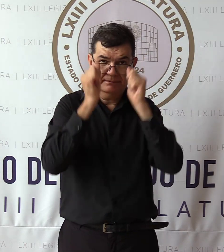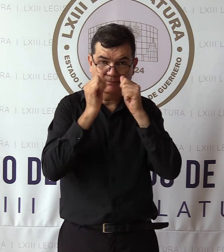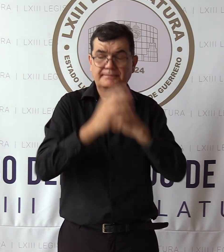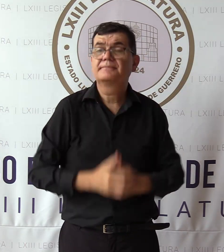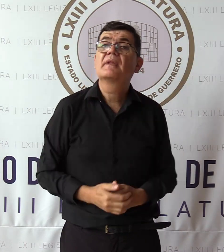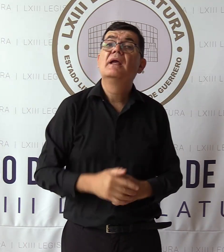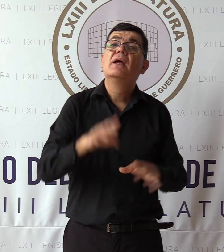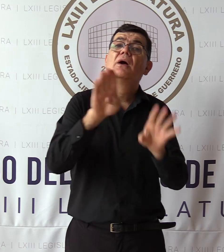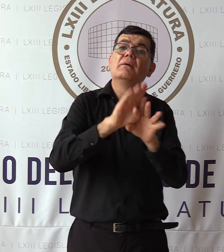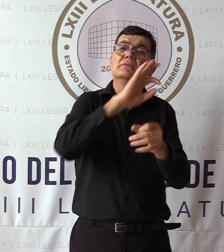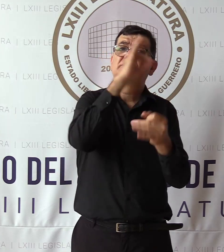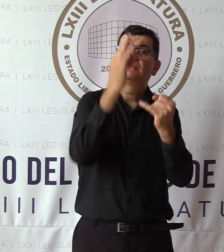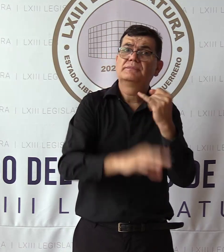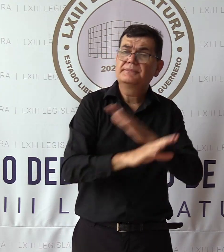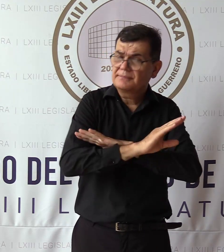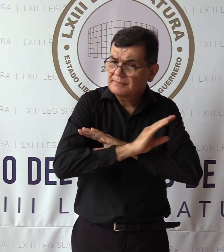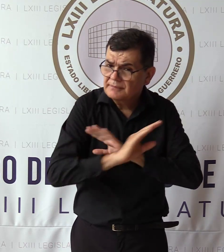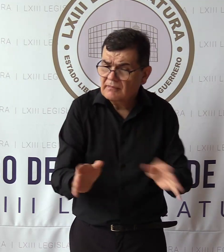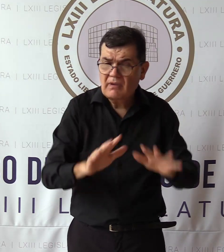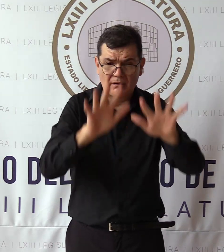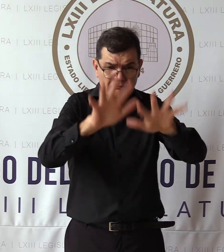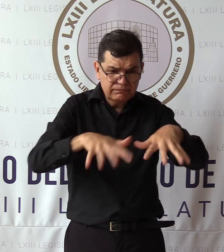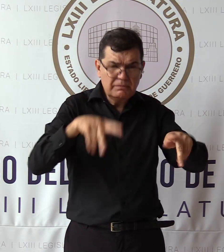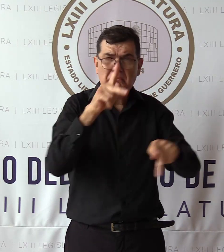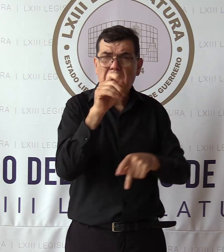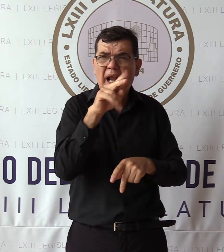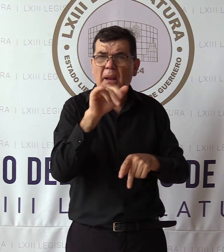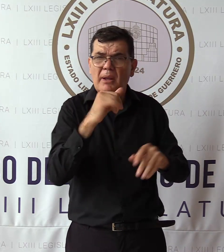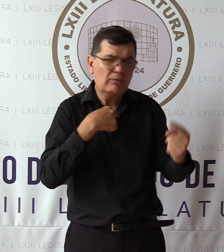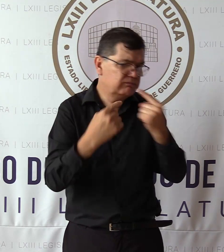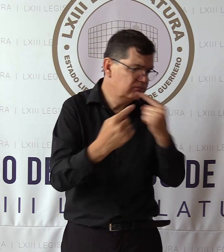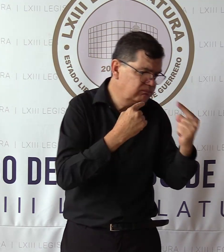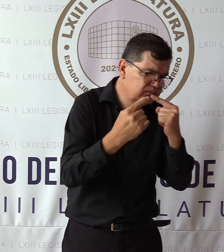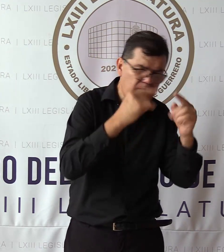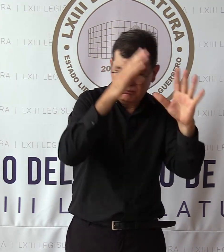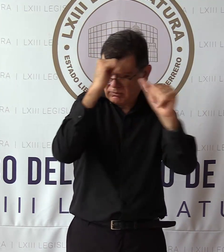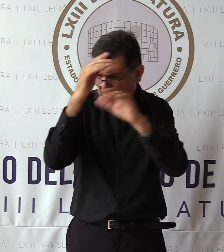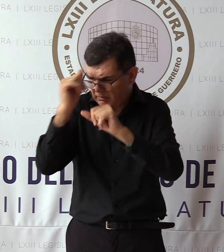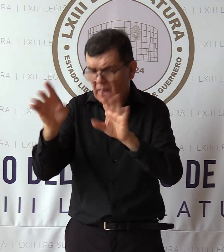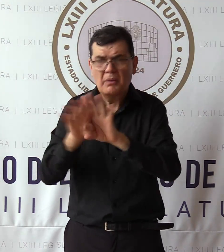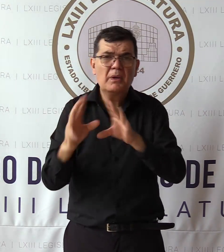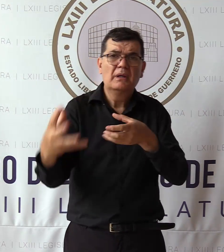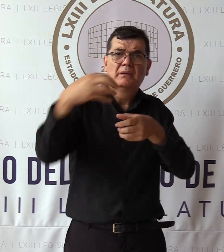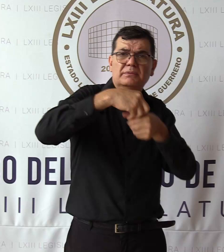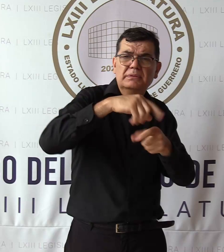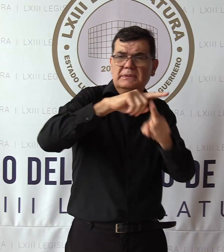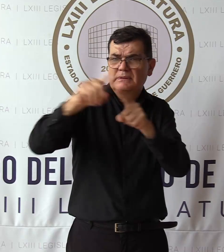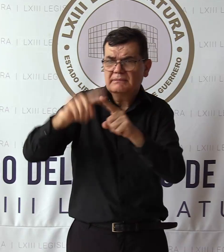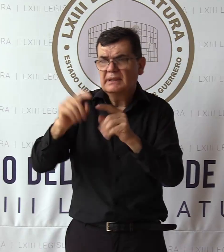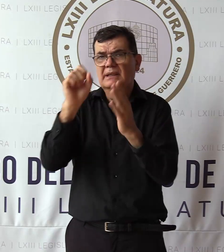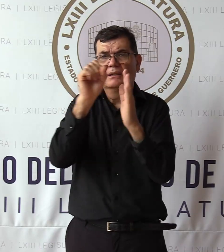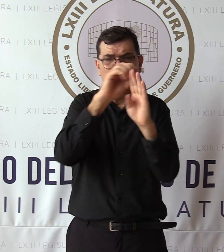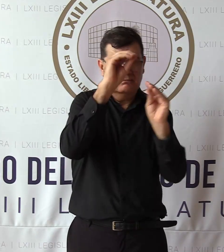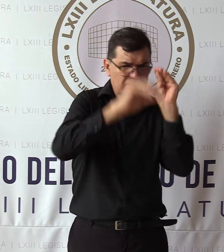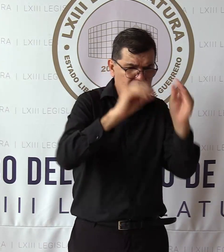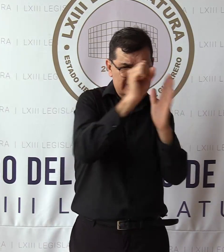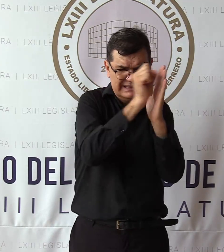Finalmente, con el resultado del Parlamento de Personas con Discapacidad, así como la integración, sistematización y análisis de las propuestas